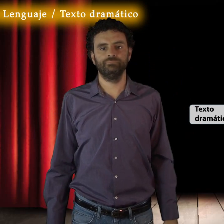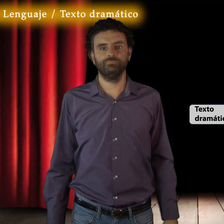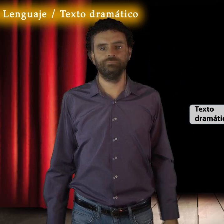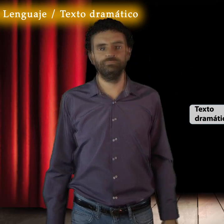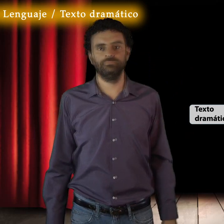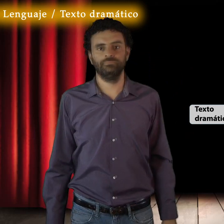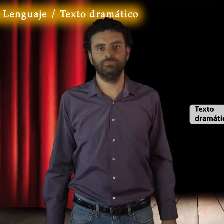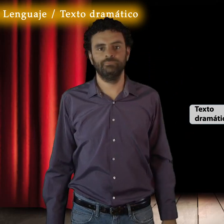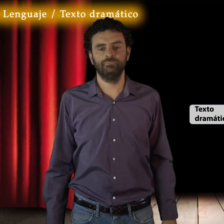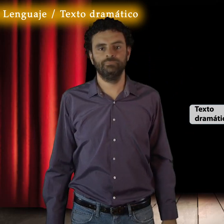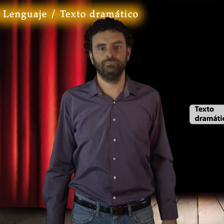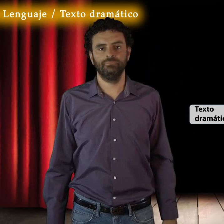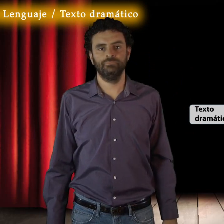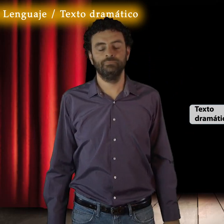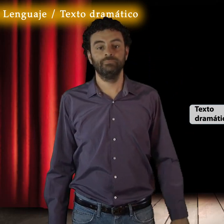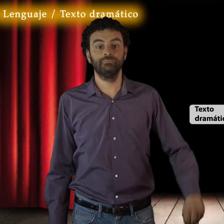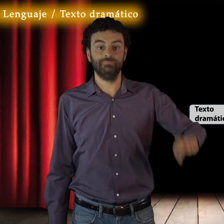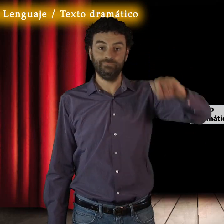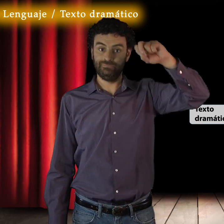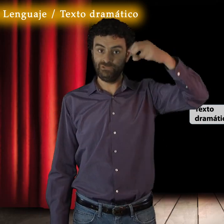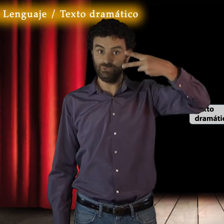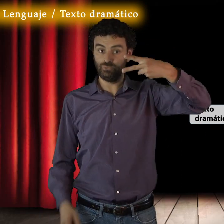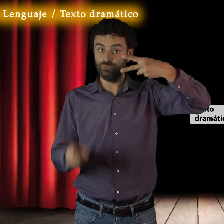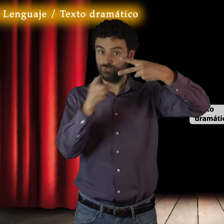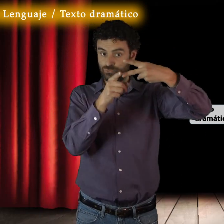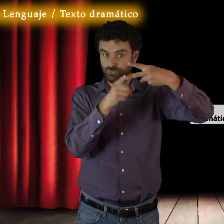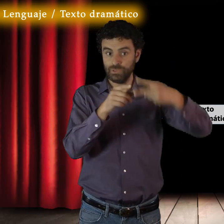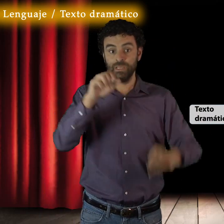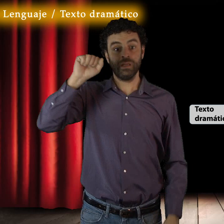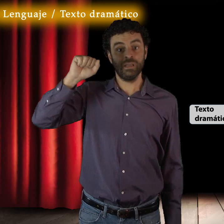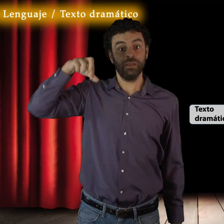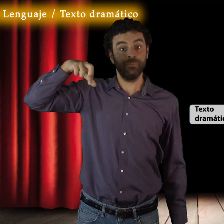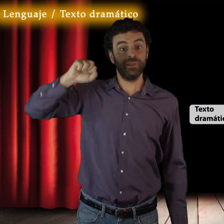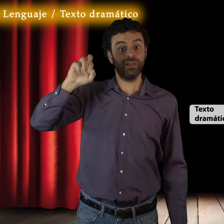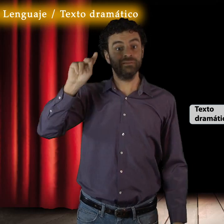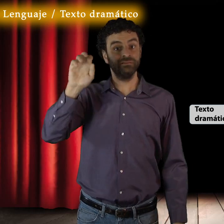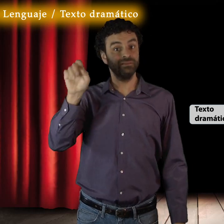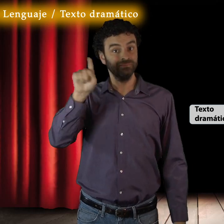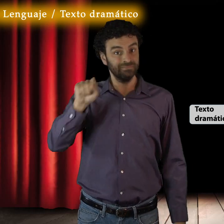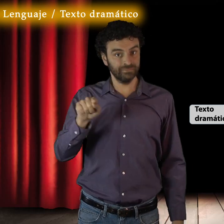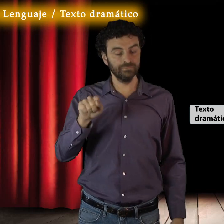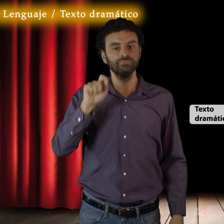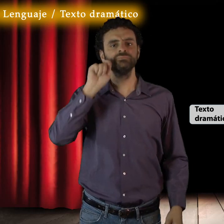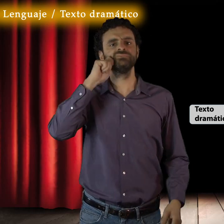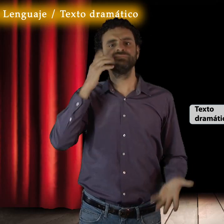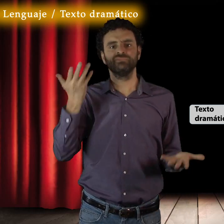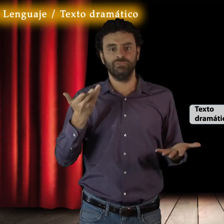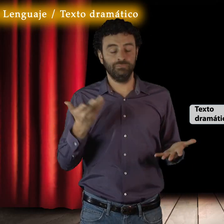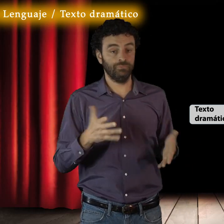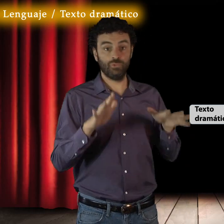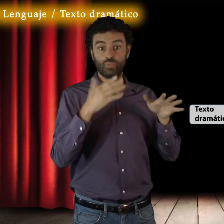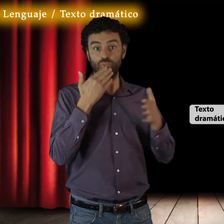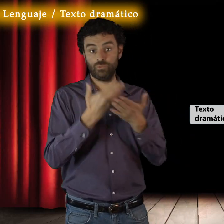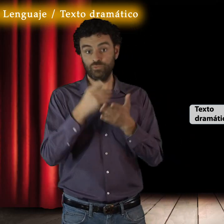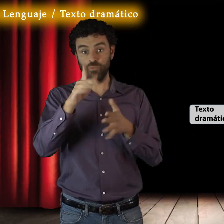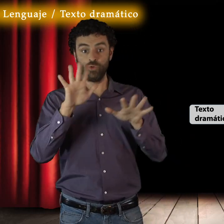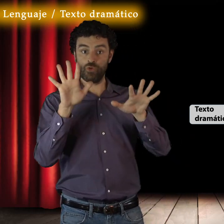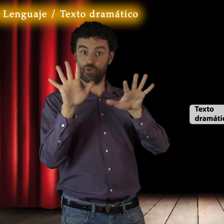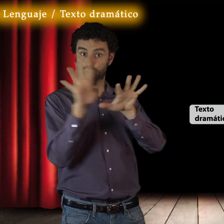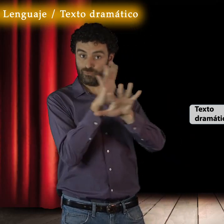acción apartes un personaje concreto de manera breve y pareciendo que ninguno de los otros le oyen